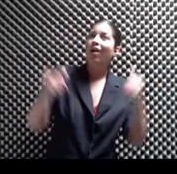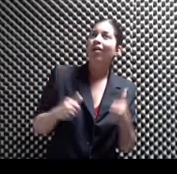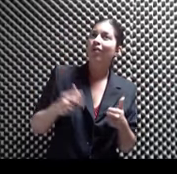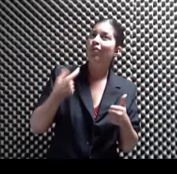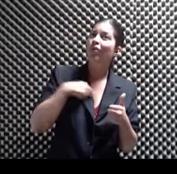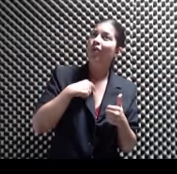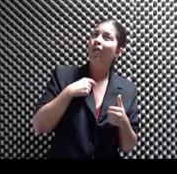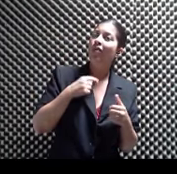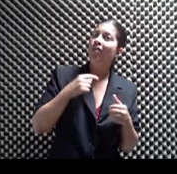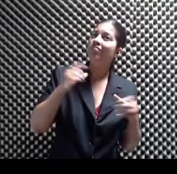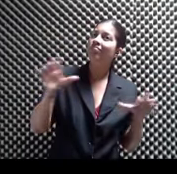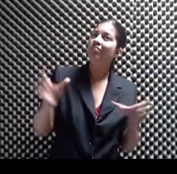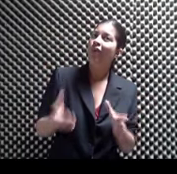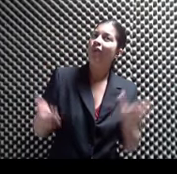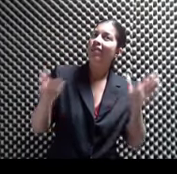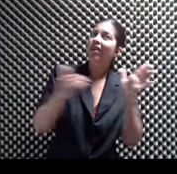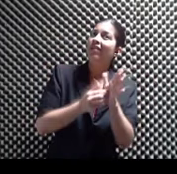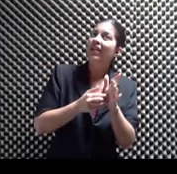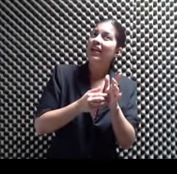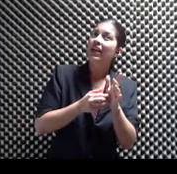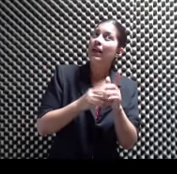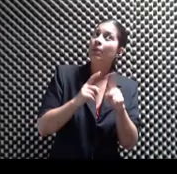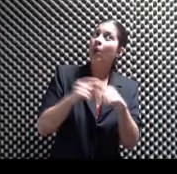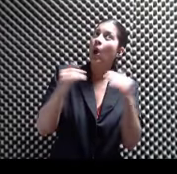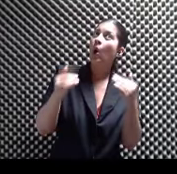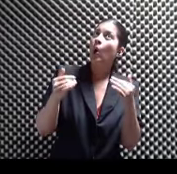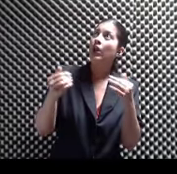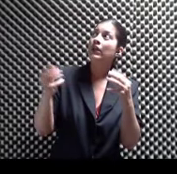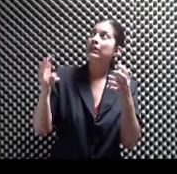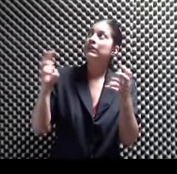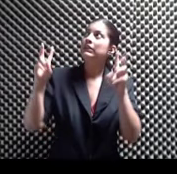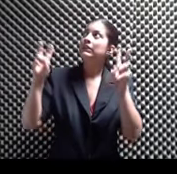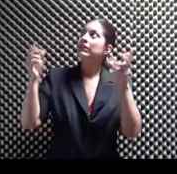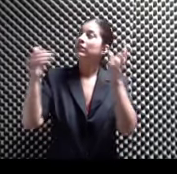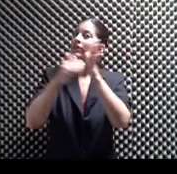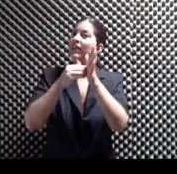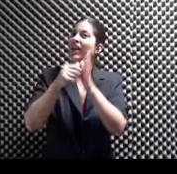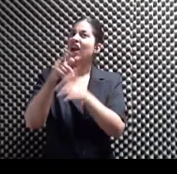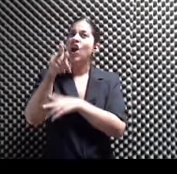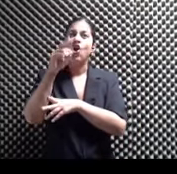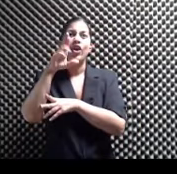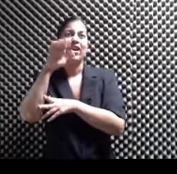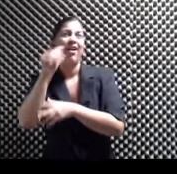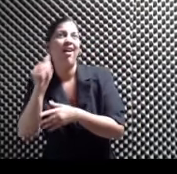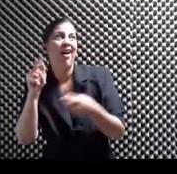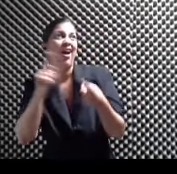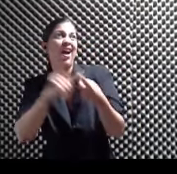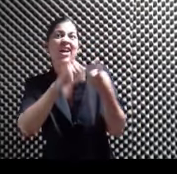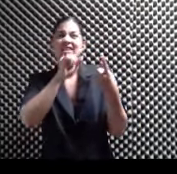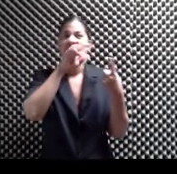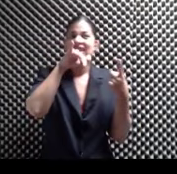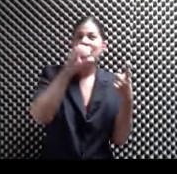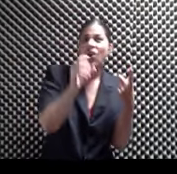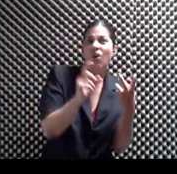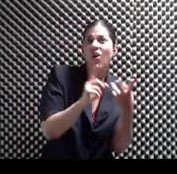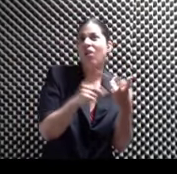retomarla y de repente... Corea quiere pelear con aquel y los sirios están por allá